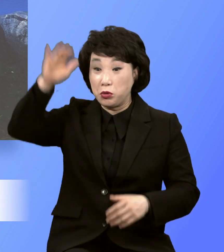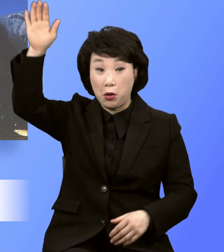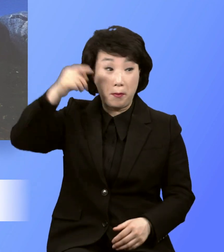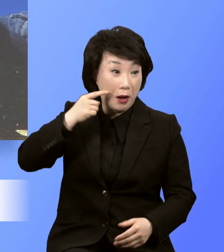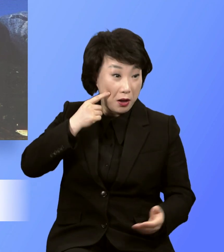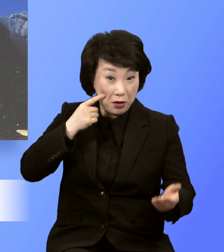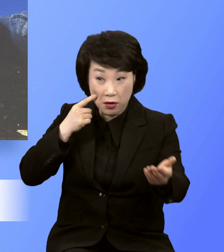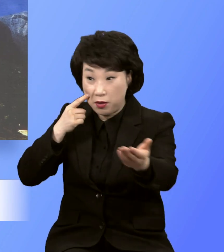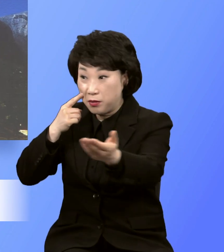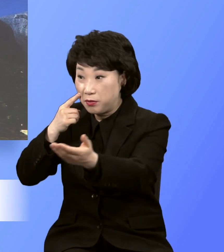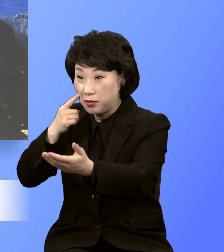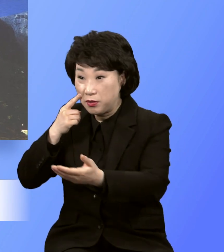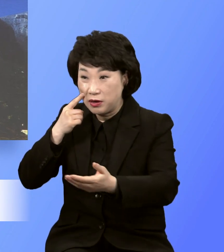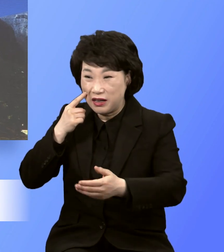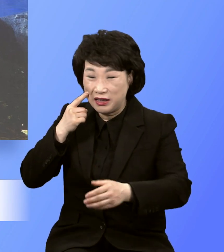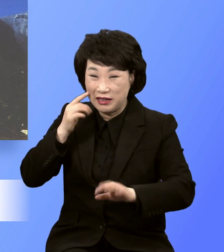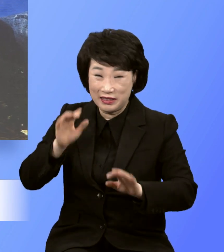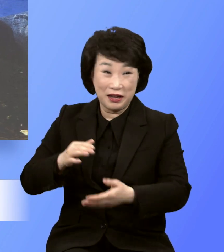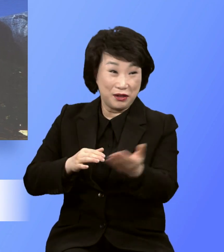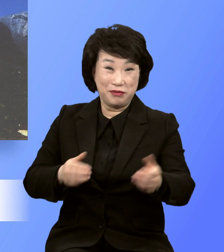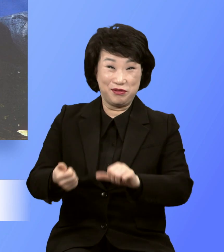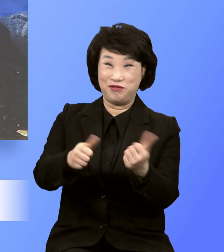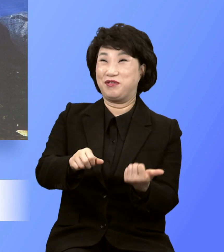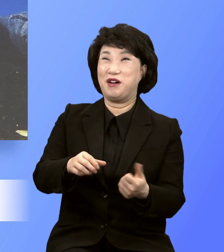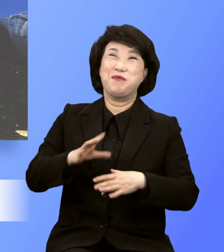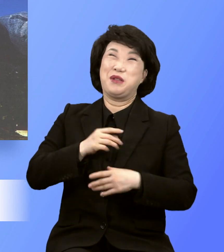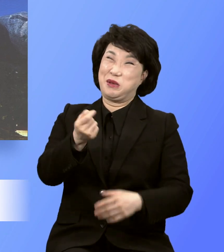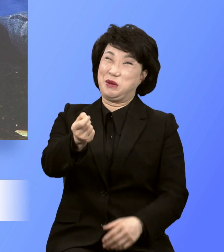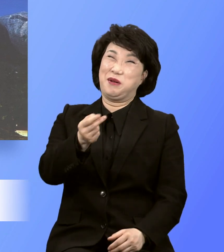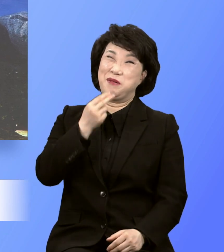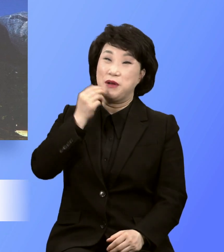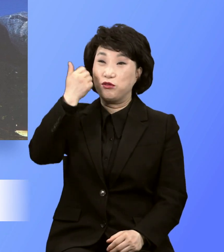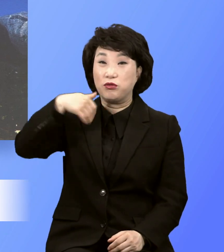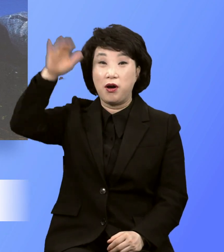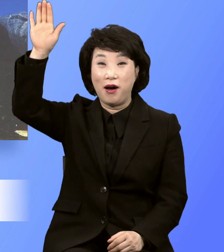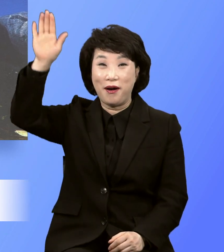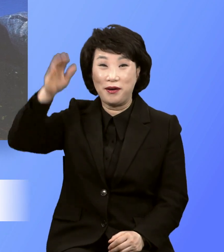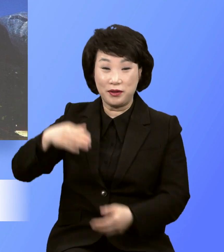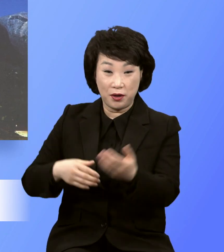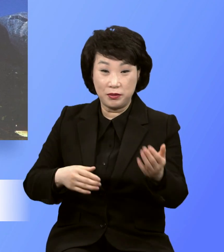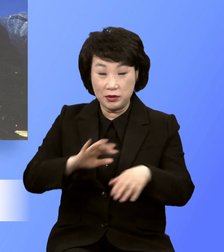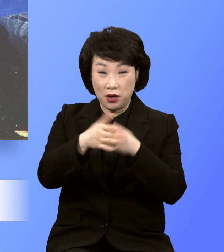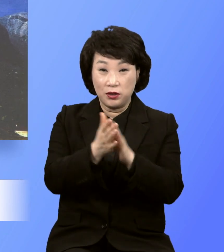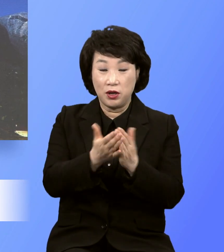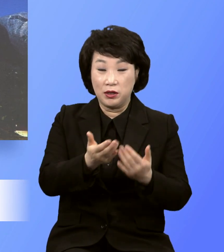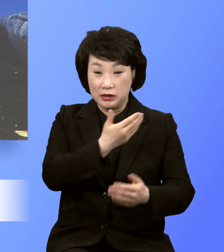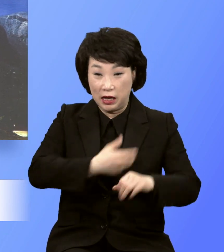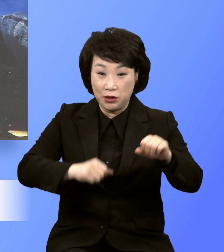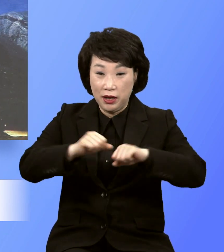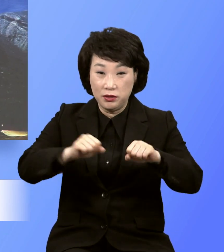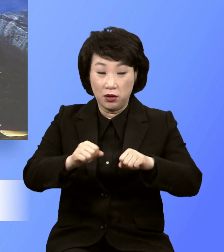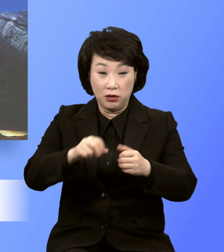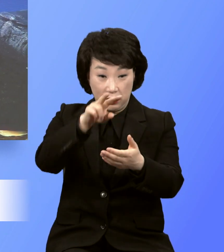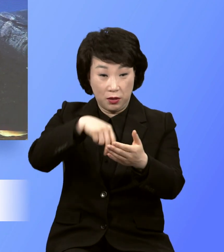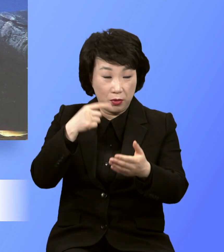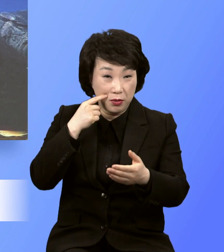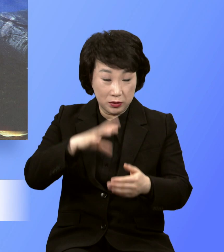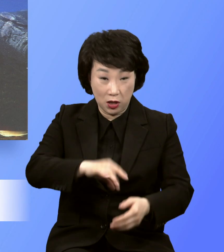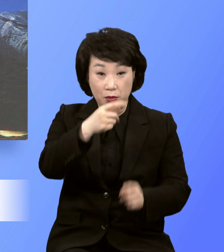예. 죽는 거 안 무서운 사람. 예, 사도행전에 보니까 초대교인들과